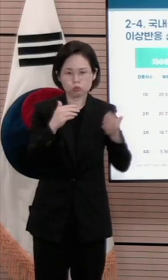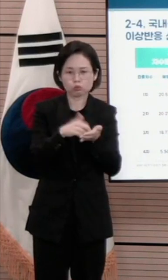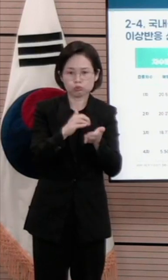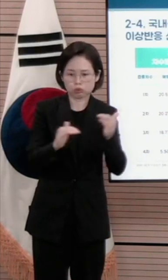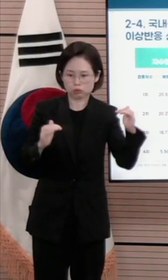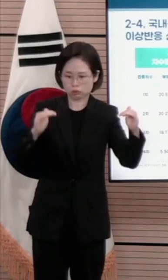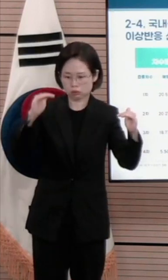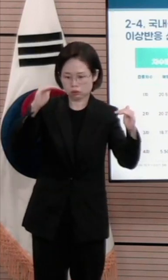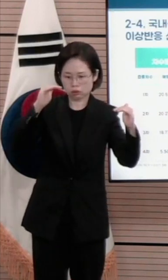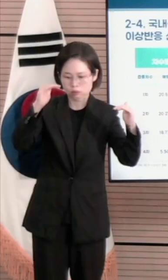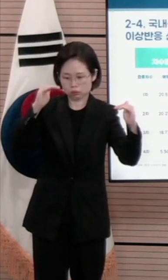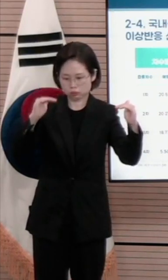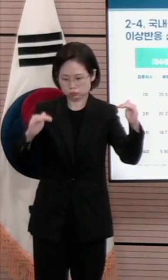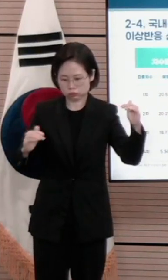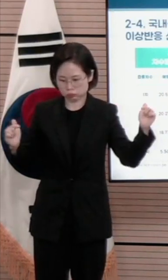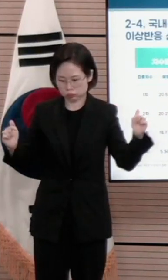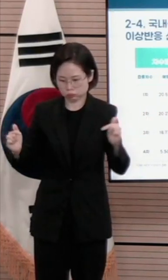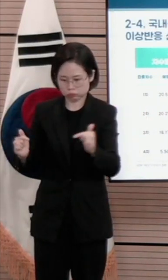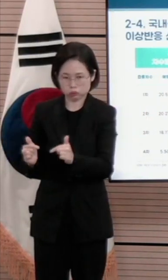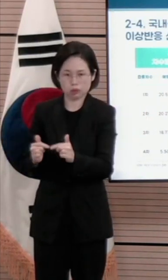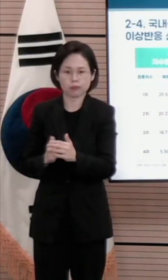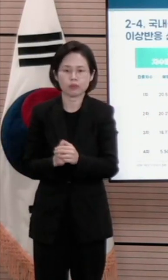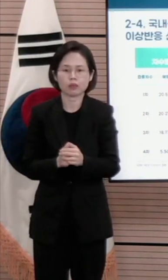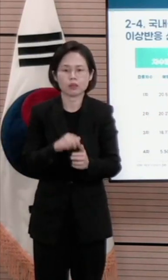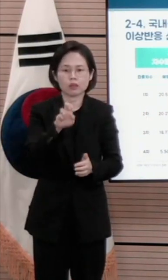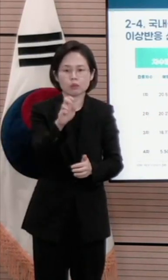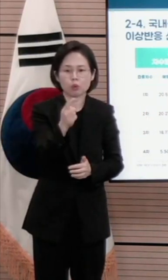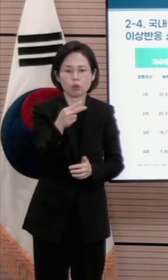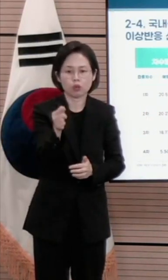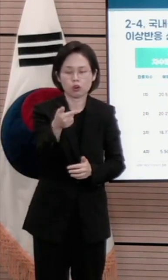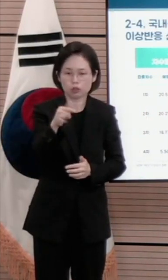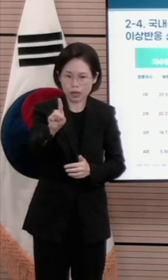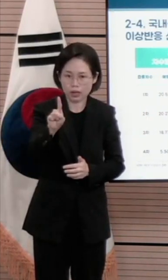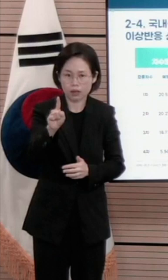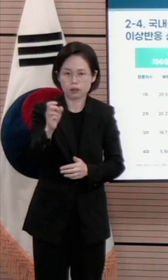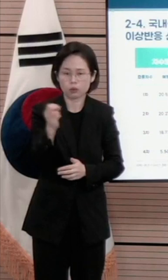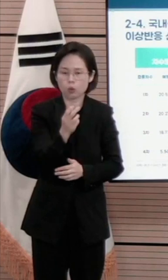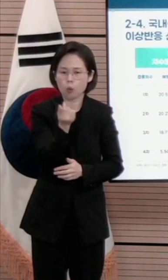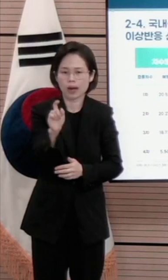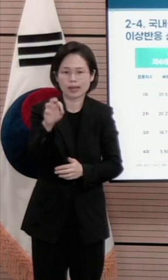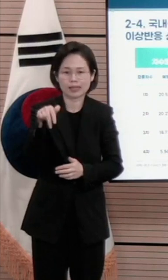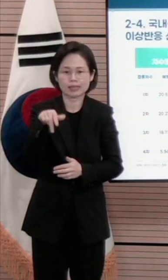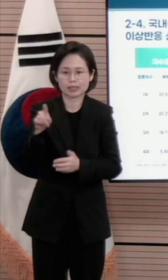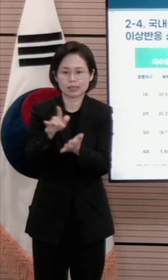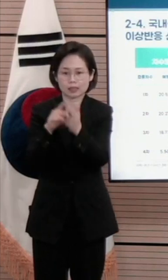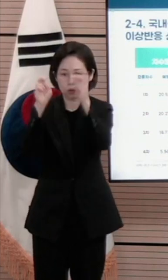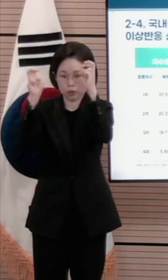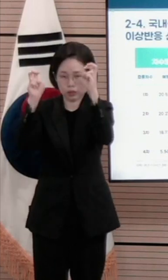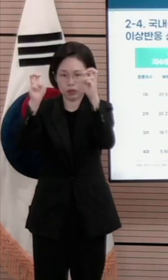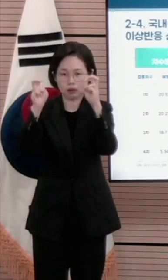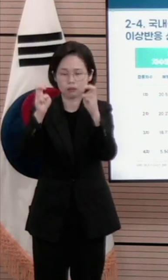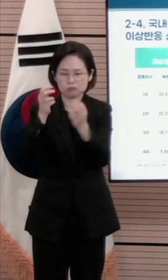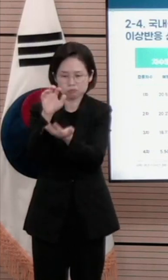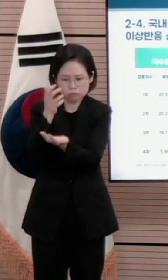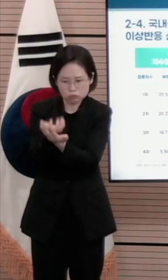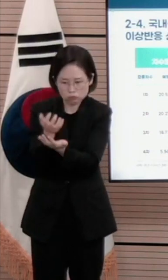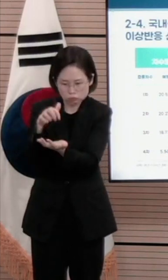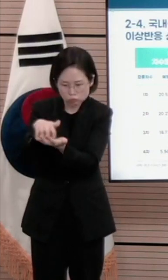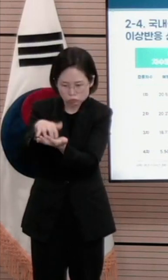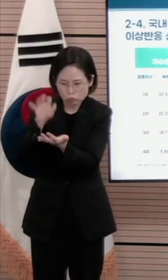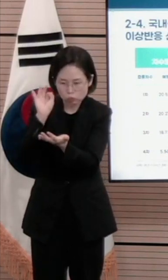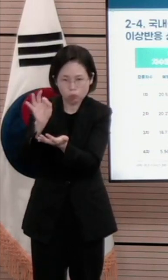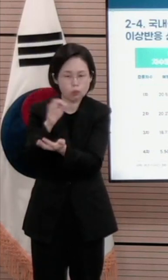회사나 파이자 회사에서 발표한 연구 결과도 비슷하게 보여서 1차, 2차, 3차, 4차로